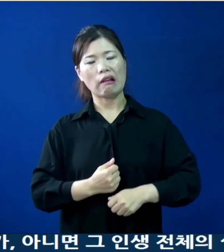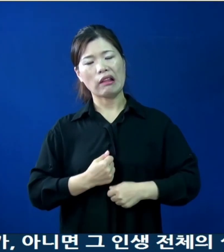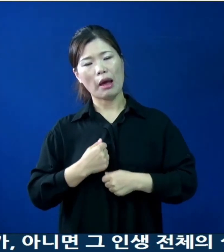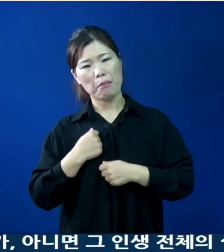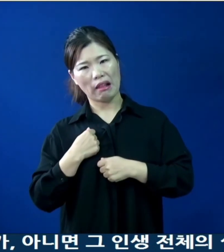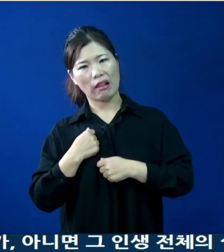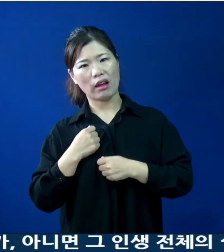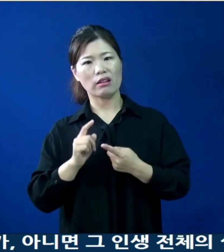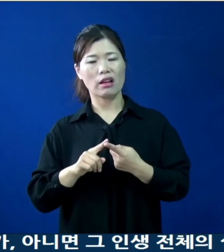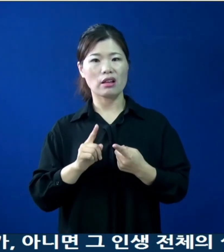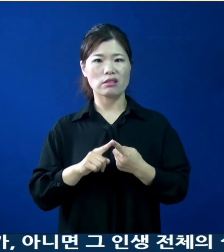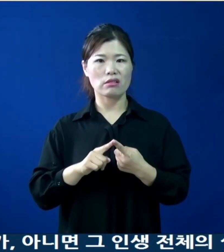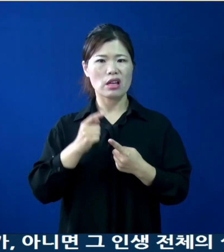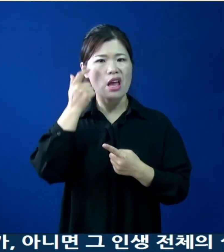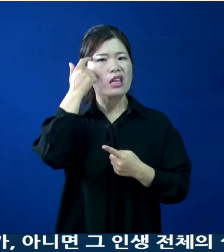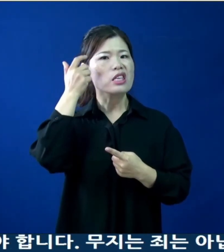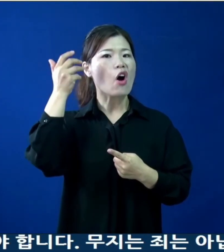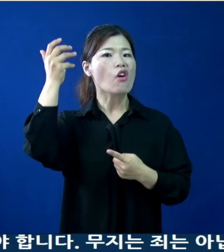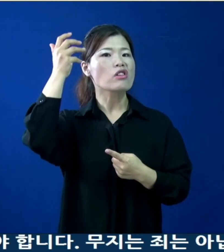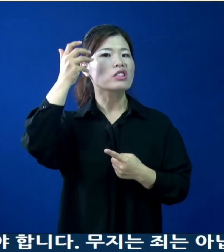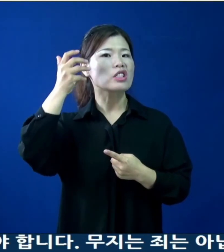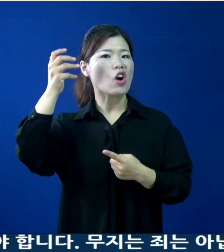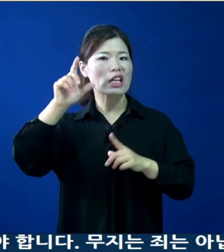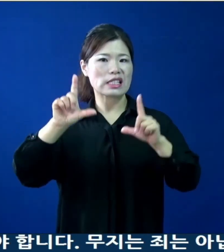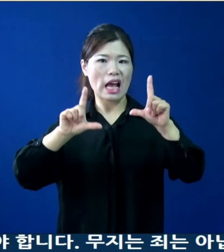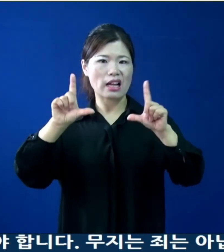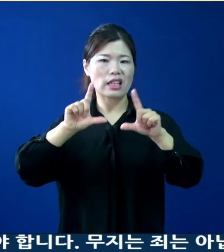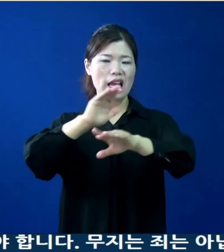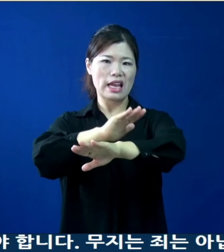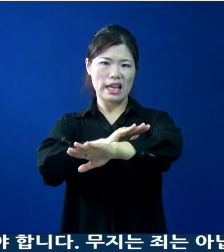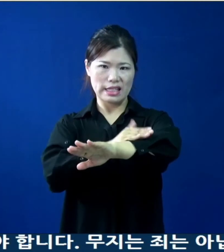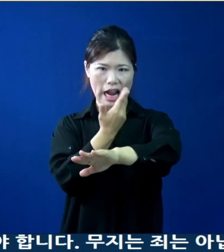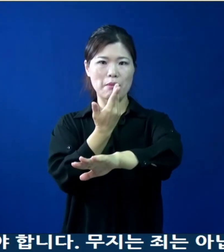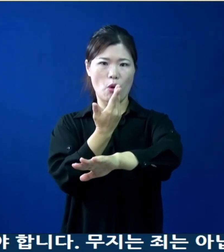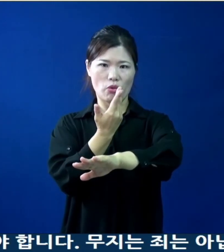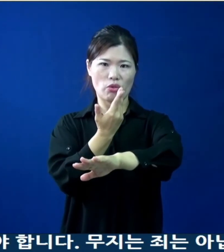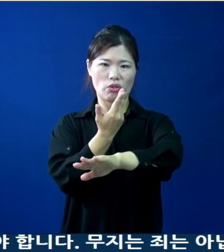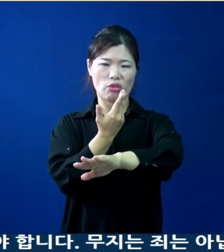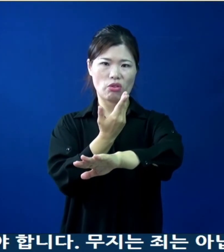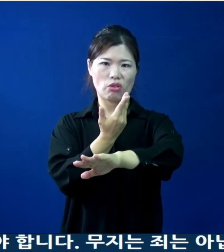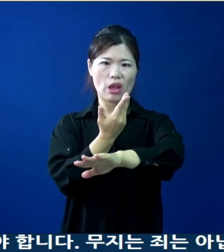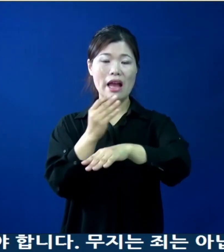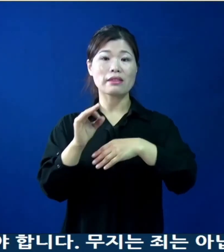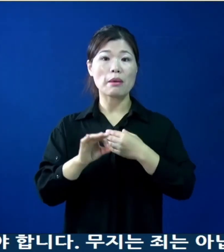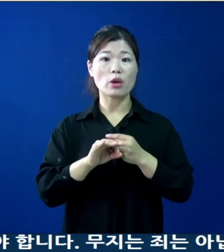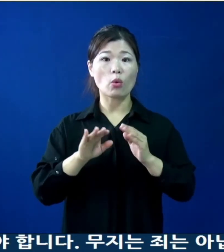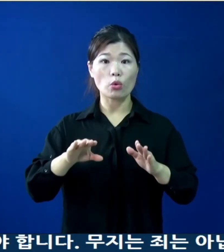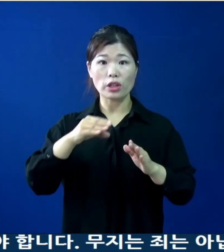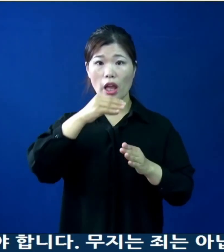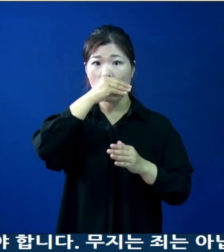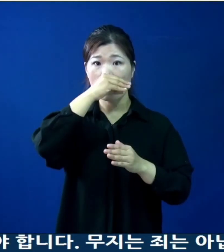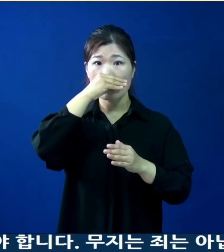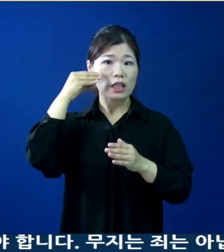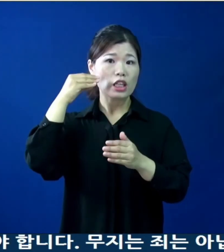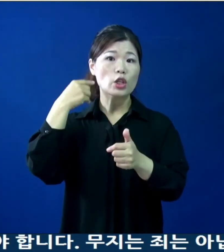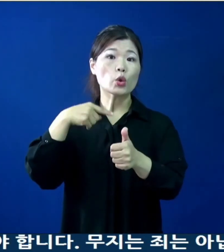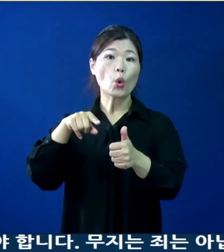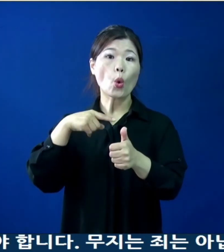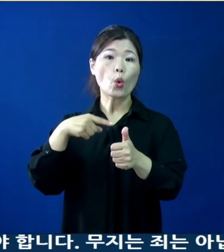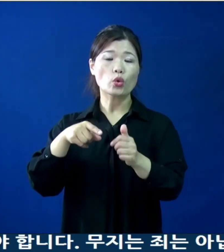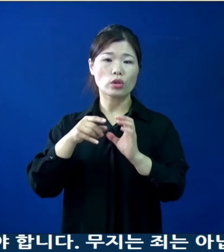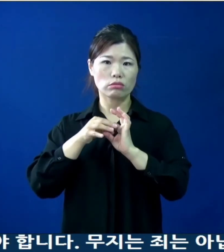있었던 영적인 상태의 잘못이라면, 이 교훈을 통해서 우리가 무엇을 배워야